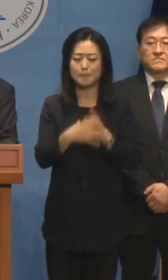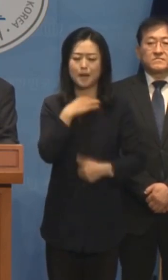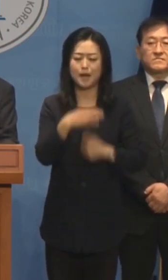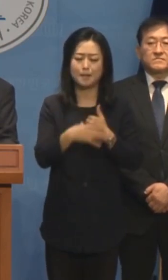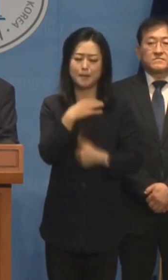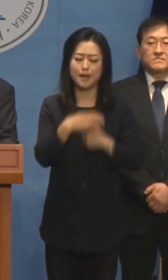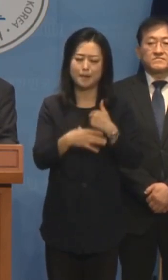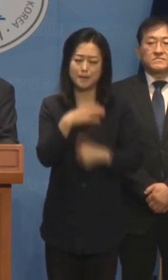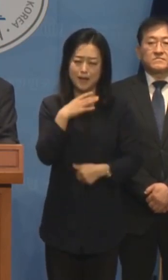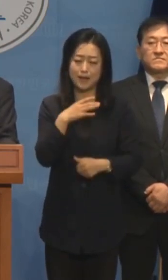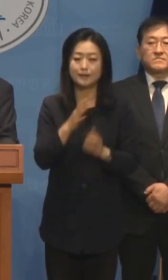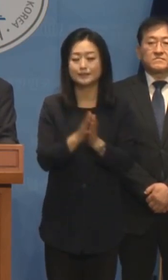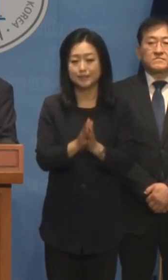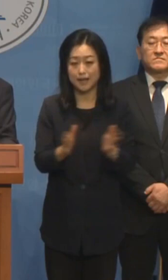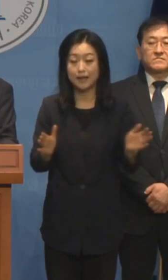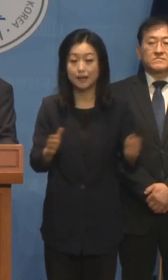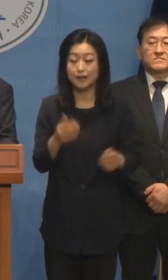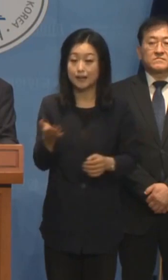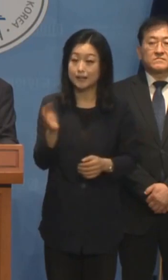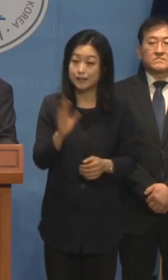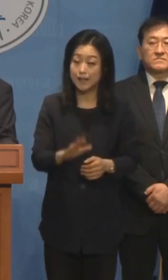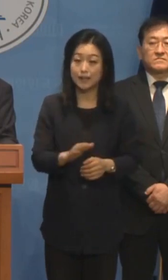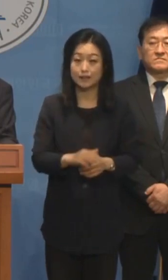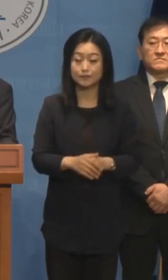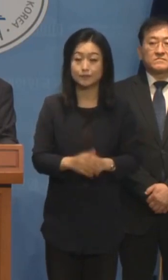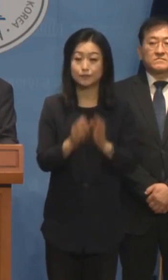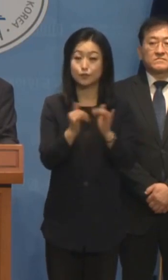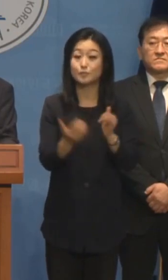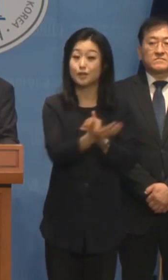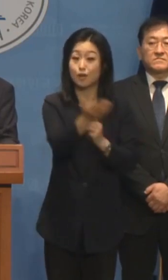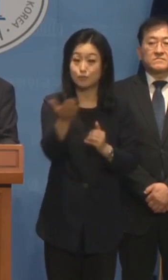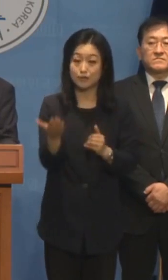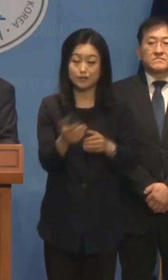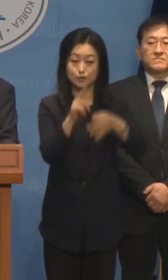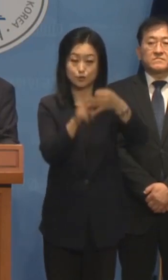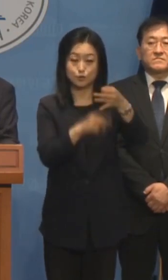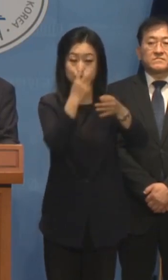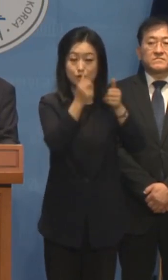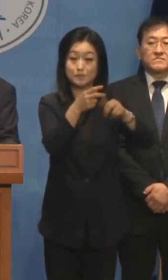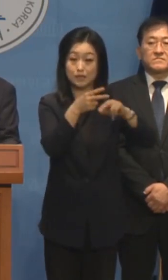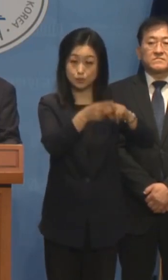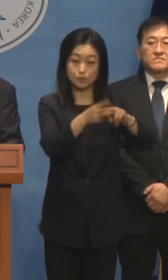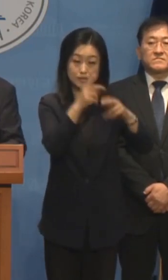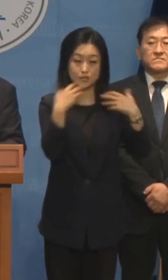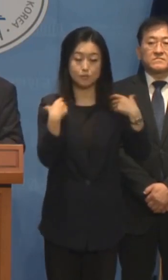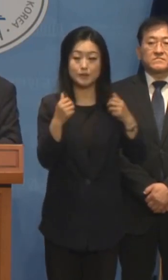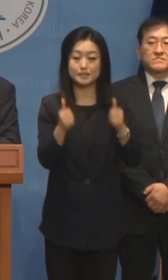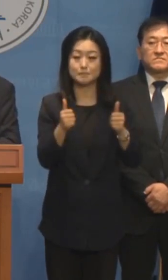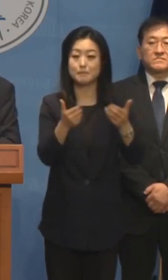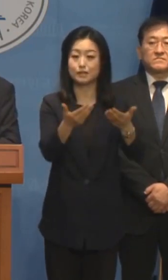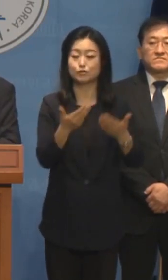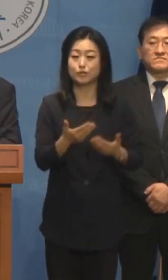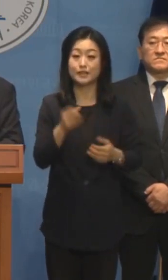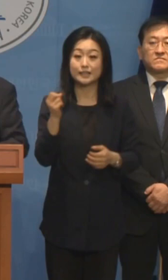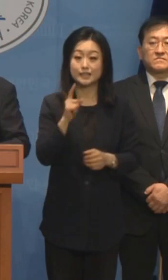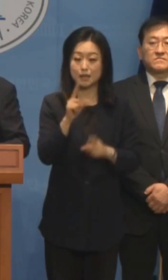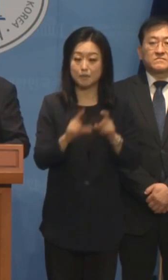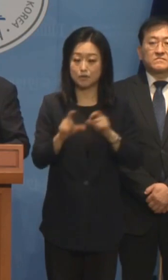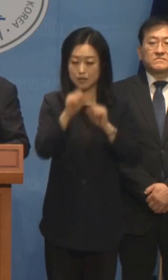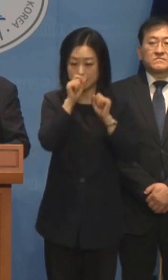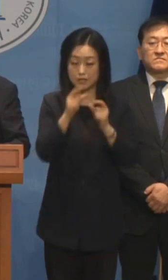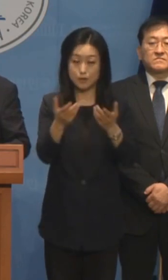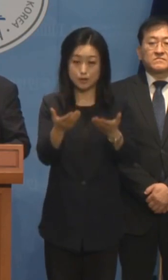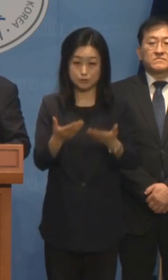놓친 것입니다. 그러나 현명한 국민들께서 윤석열 검찰 독재 정권을 심판하라며 다시 한번 기회를